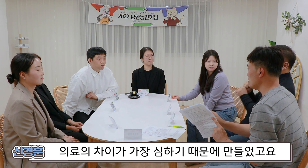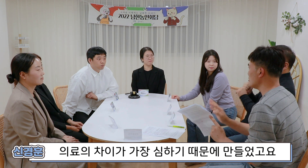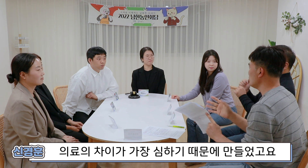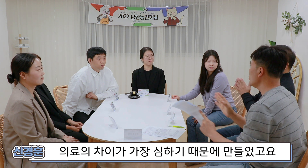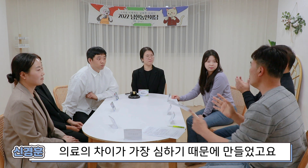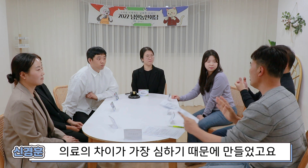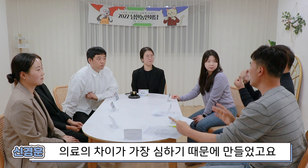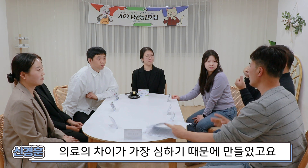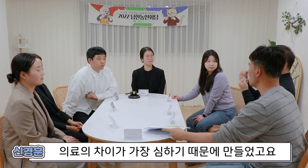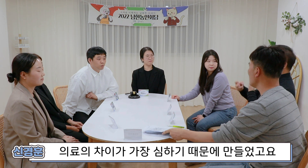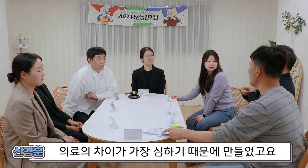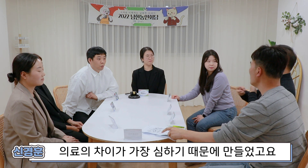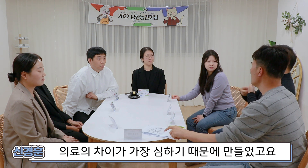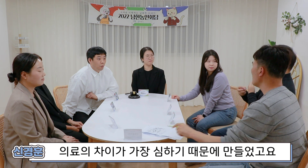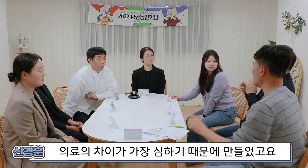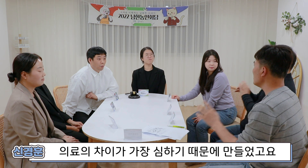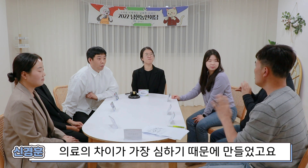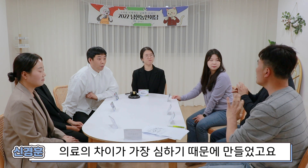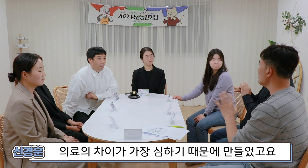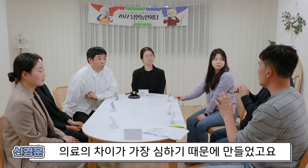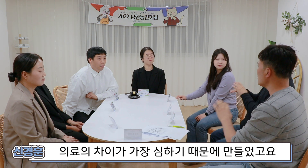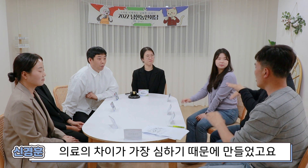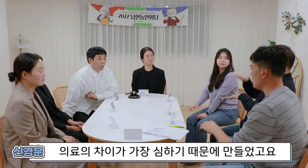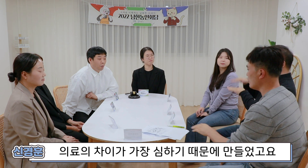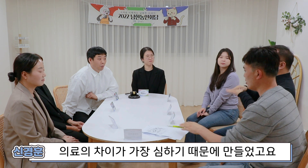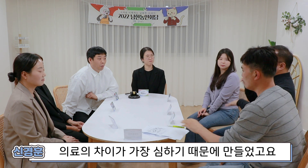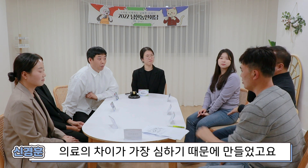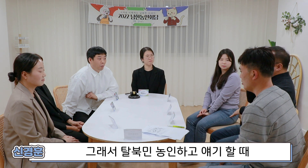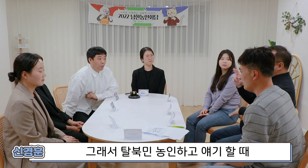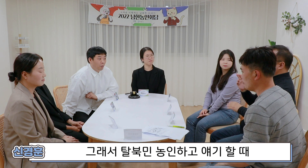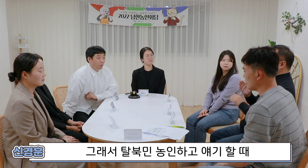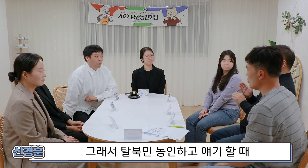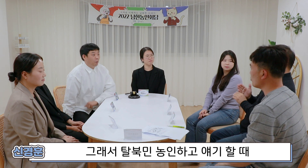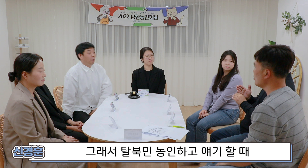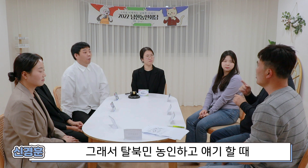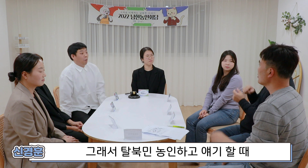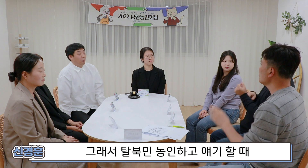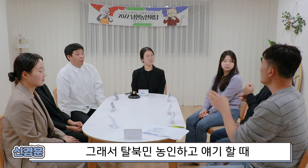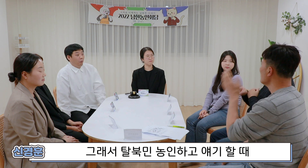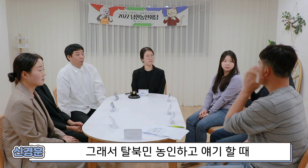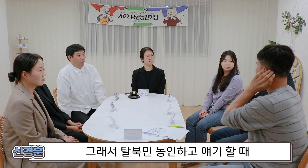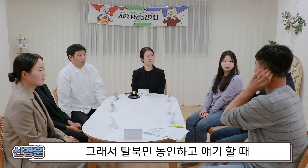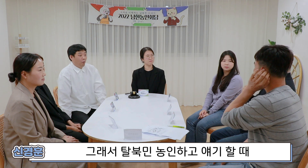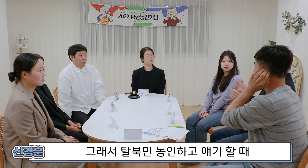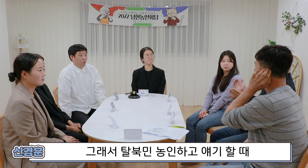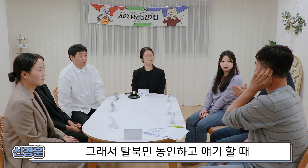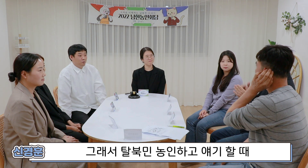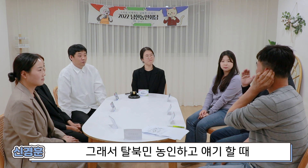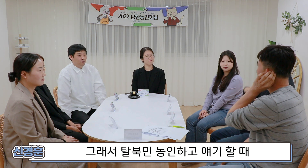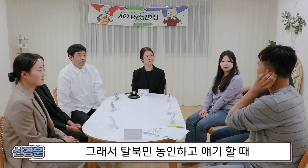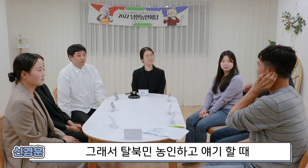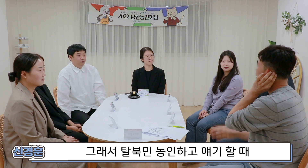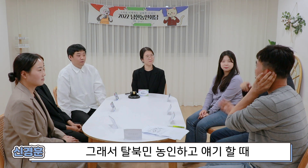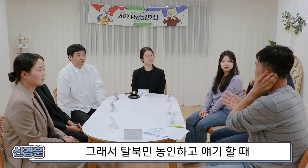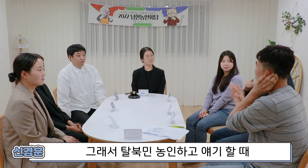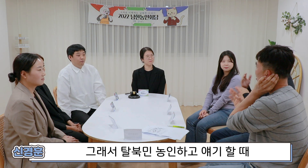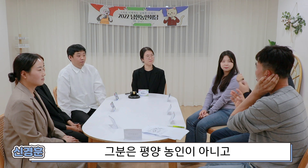그냥 의료의 그런 차이가 가장 심하기 때문에 그냥 만들었고요. 그래서 그 탈북민 농인하고 이야기할